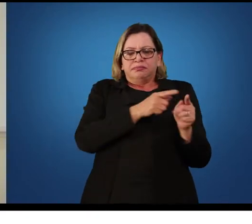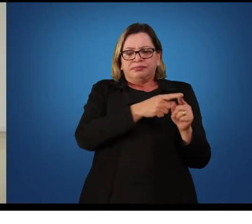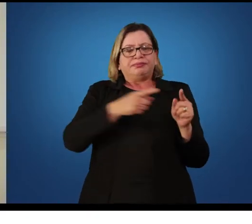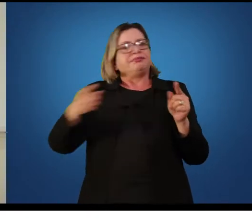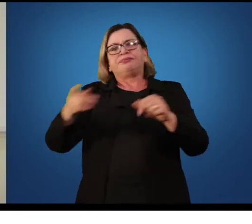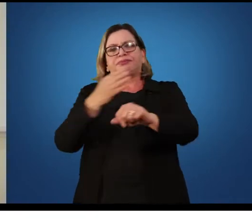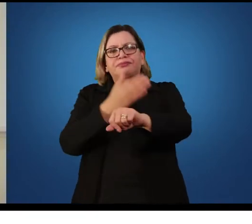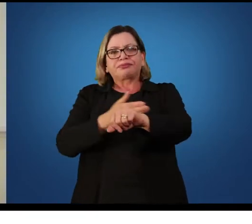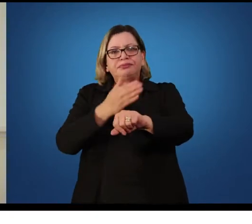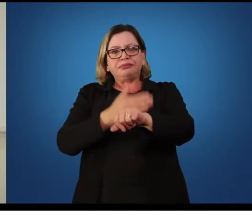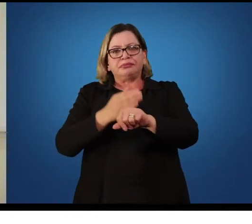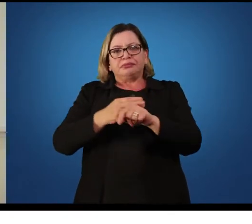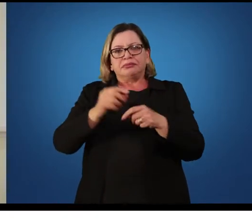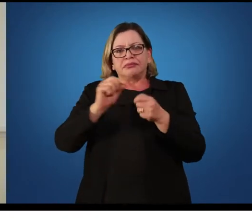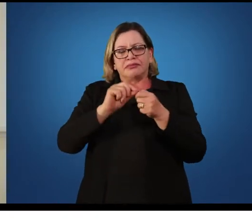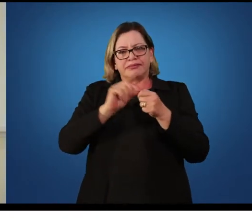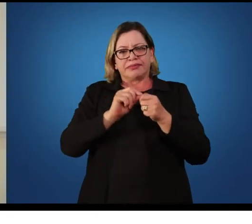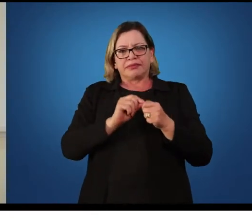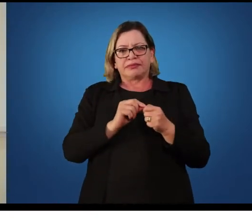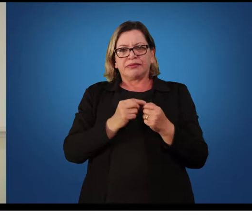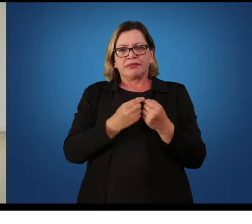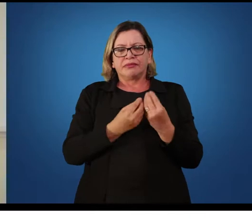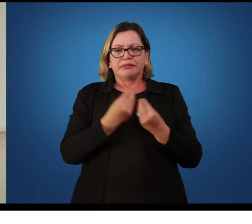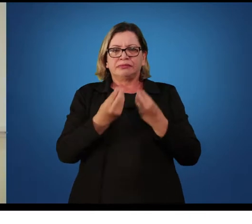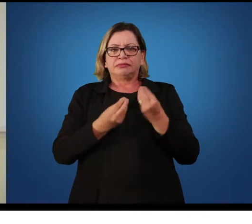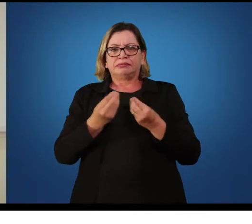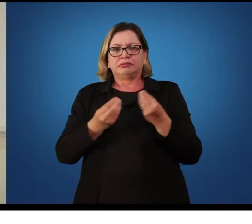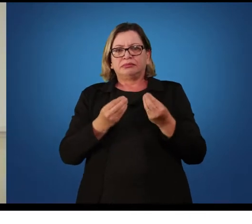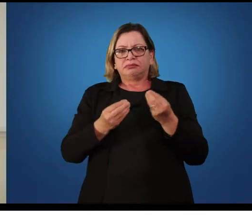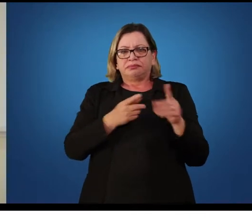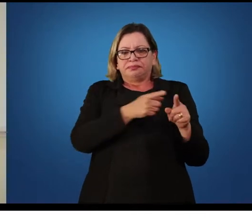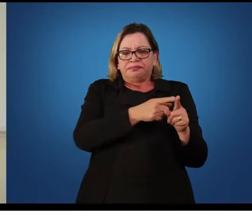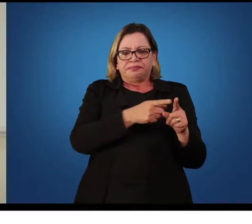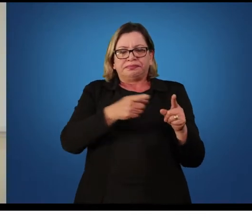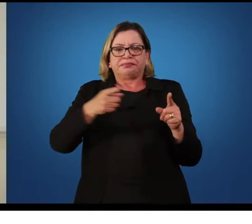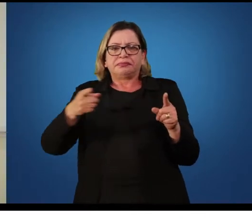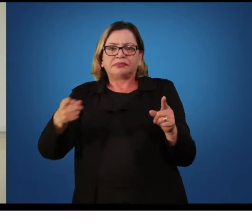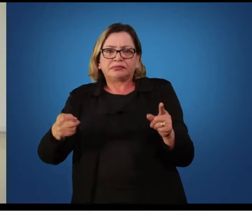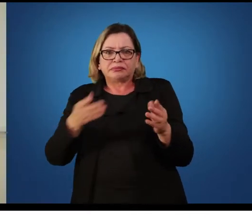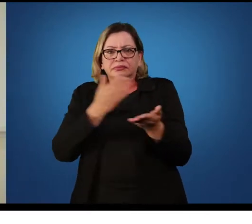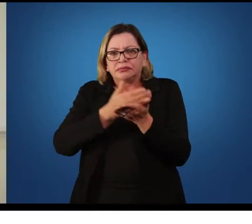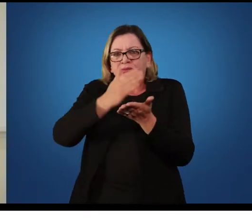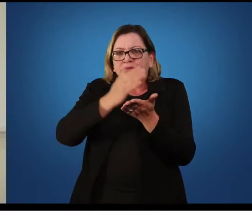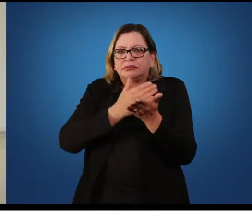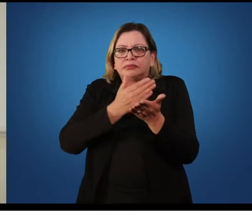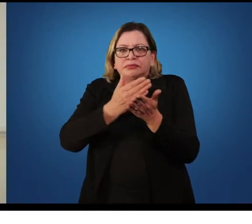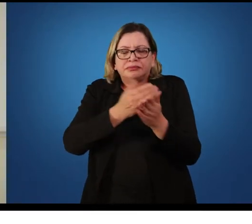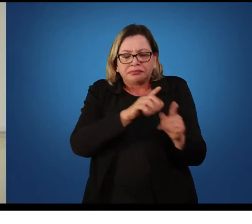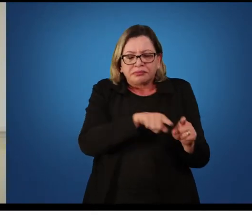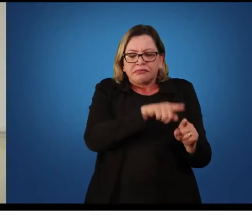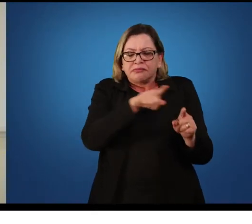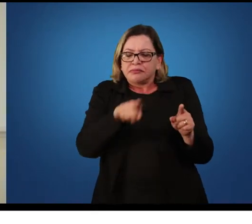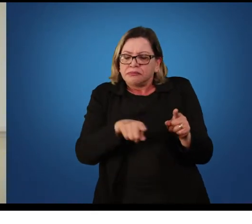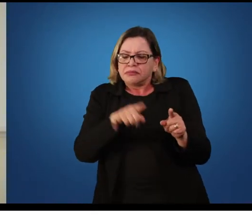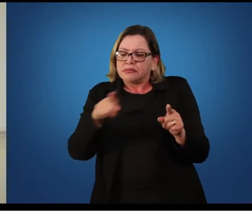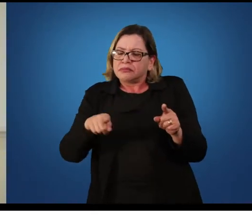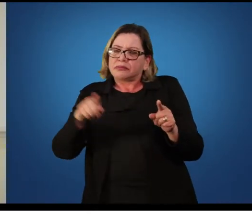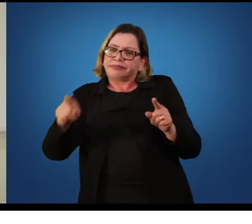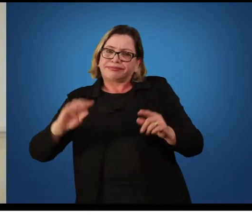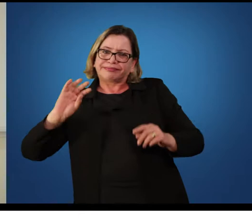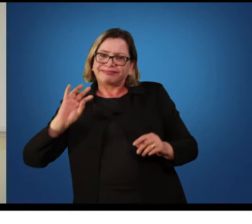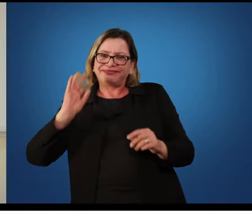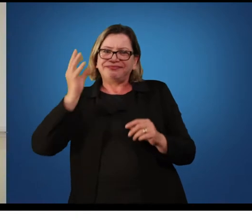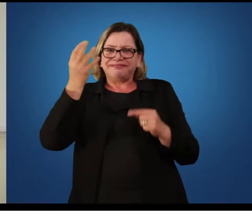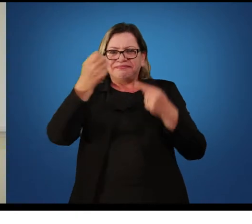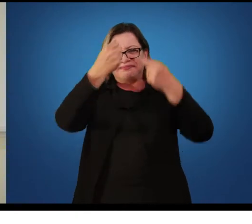de prática vai sendo realizado. Então os estágios nada mais são do que uma sequência de acontecimentos,